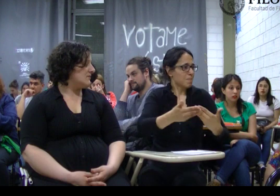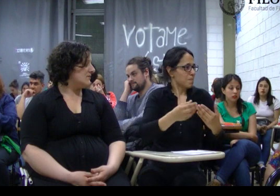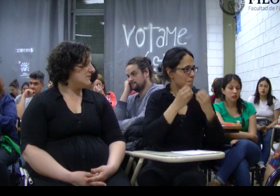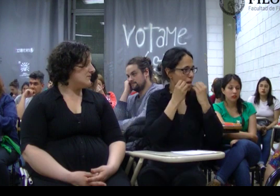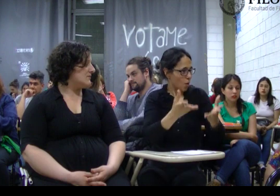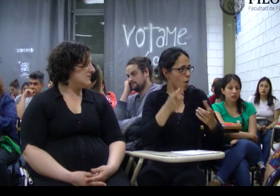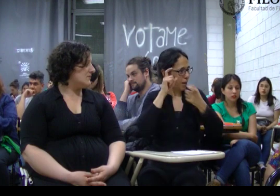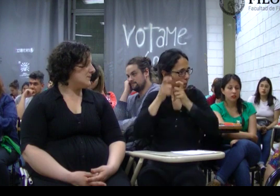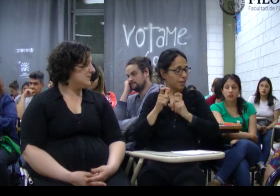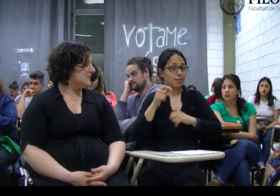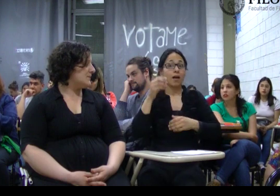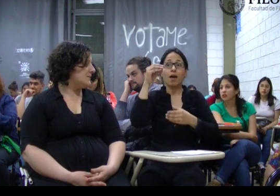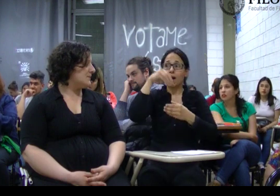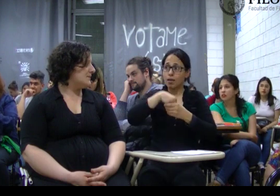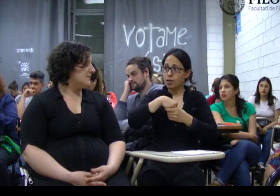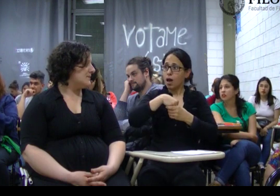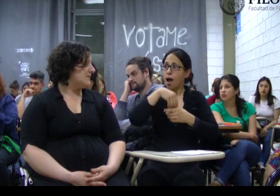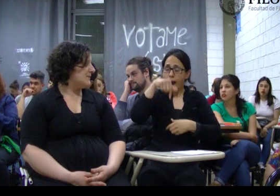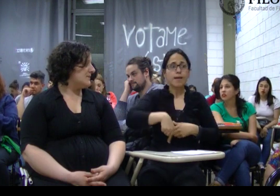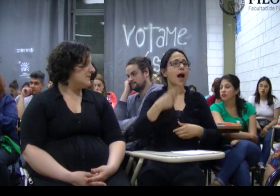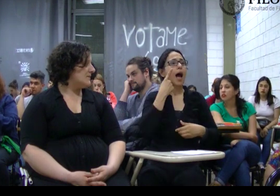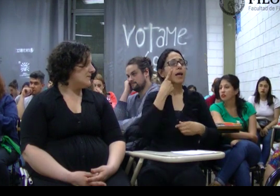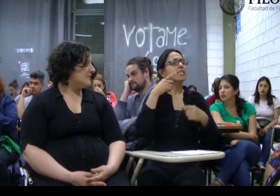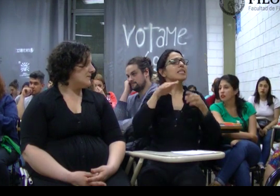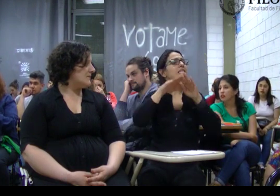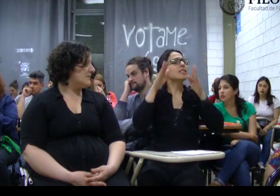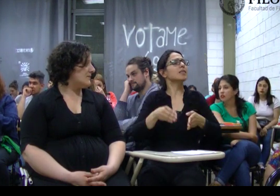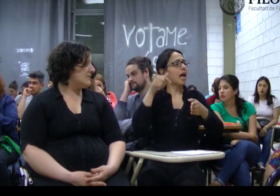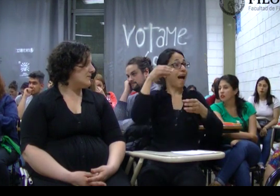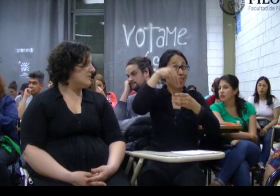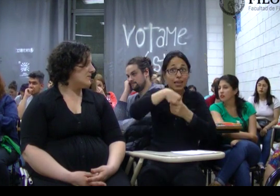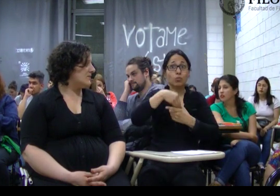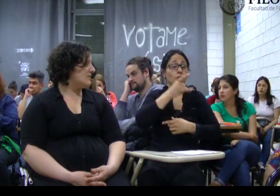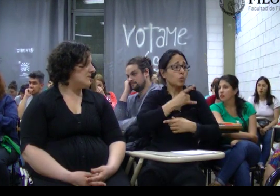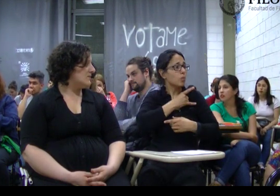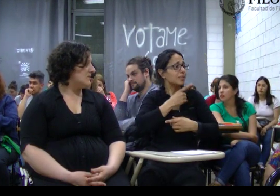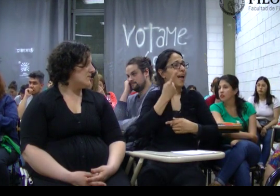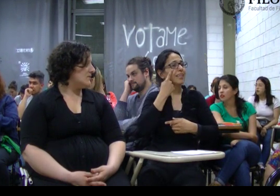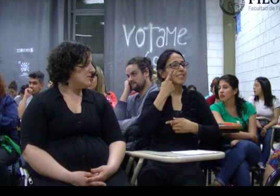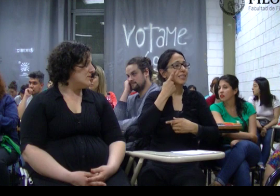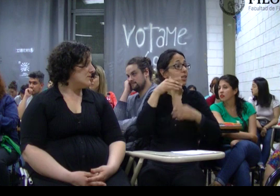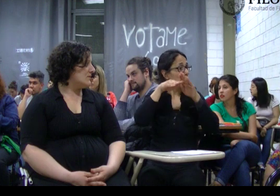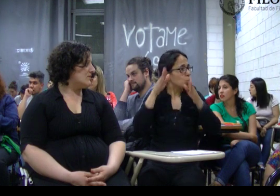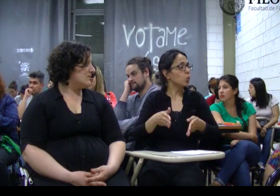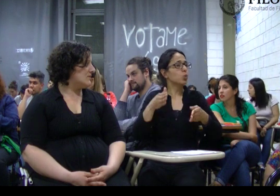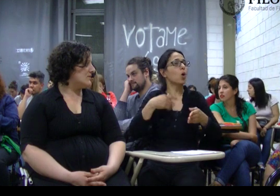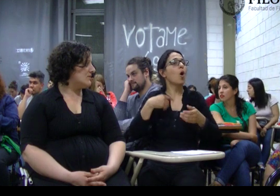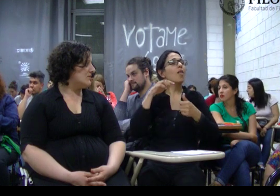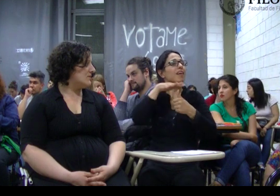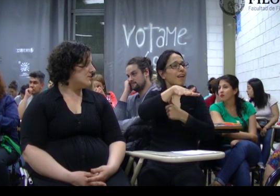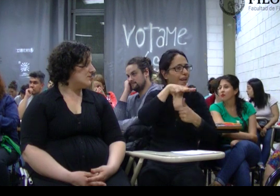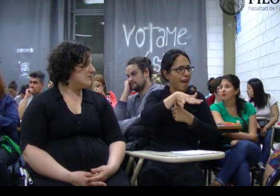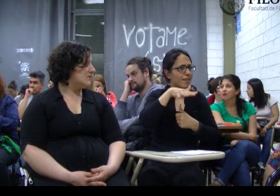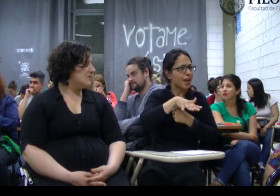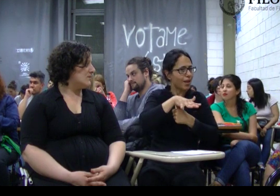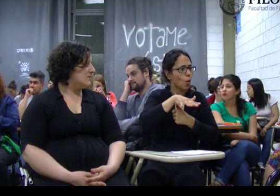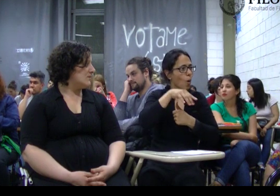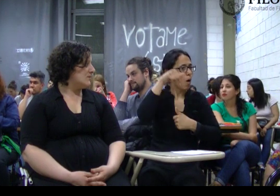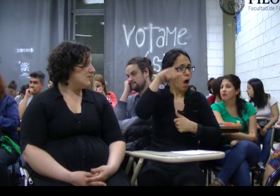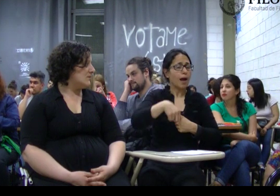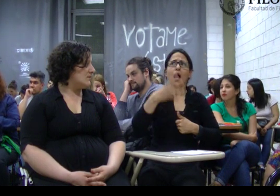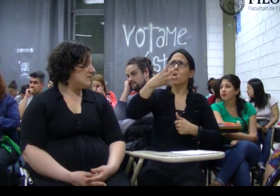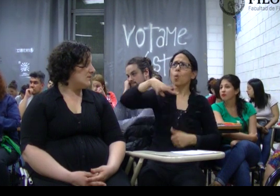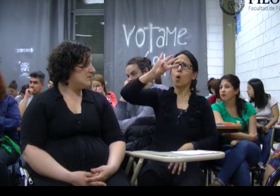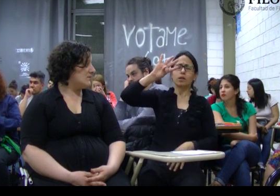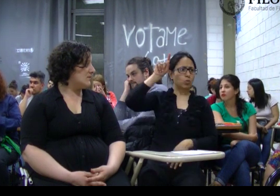Acá tienen el Instituto de Estudios de Género, que es uno de los institutos más antiguos del país. En el cuarto piso pueden ir a ver a la